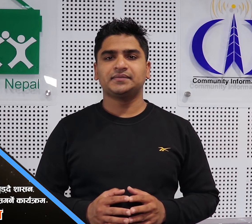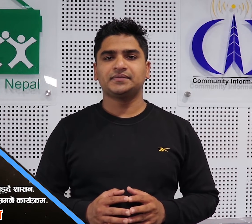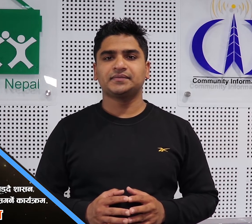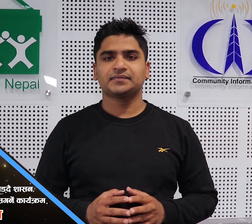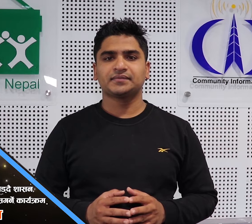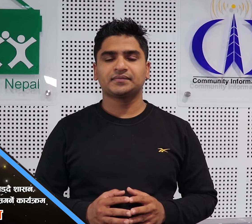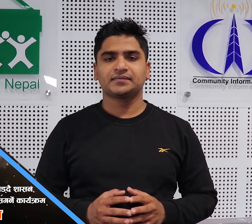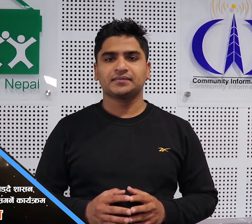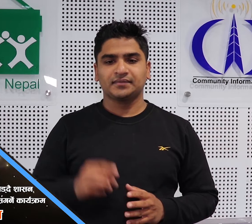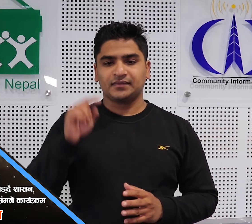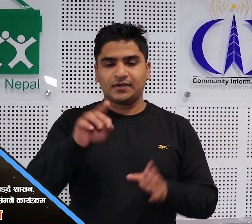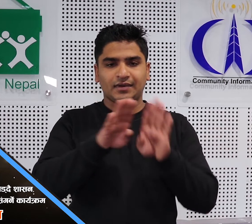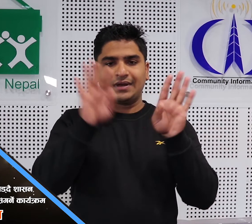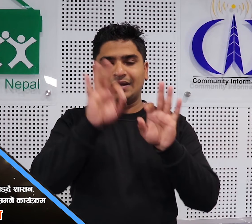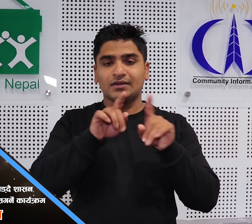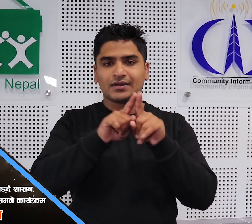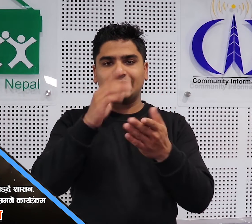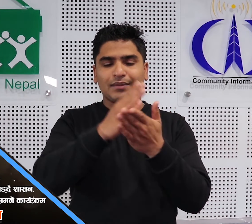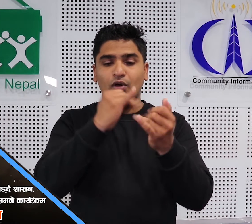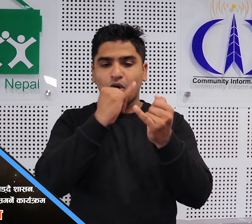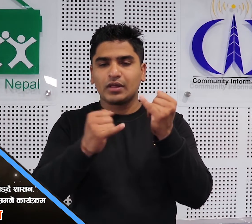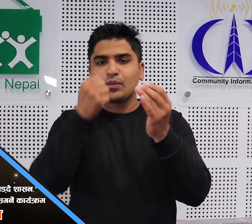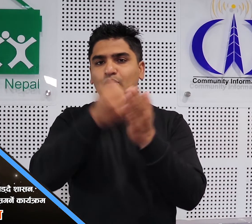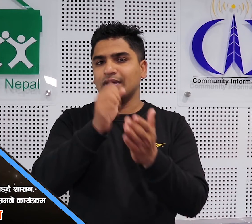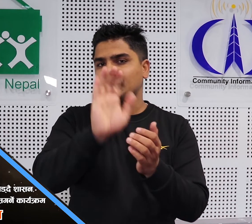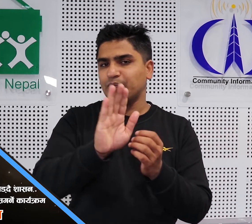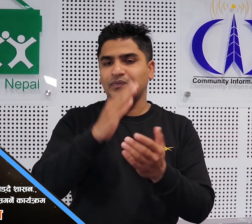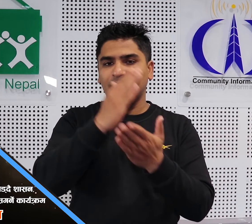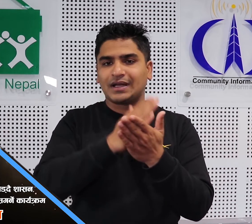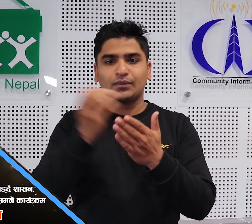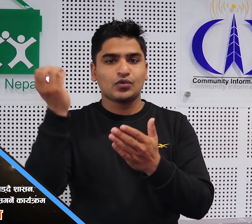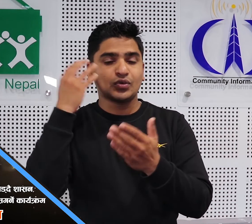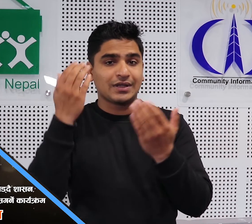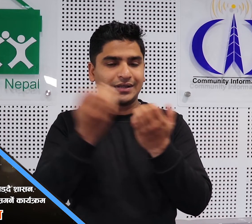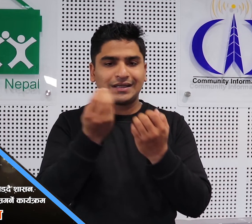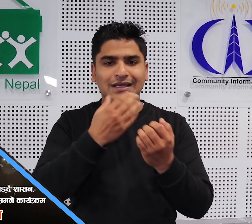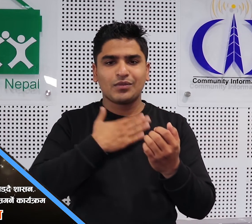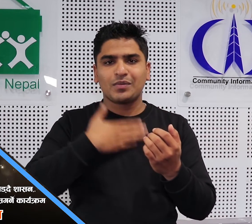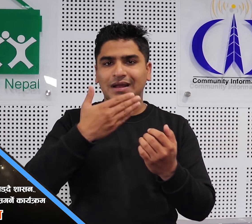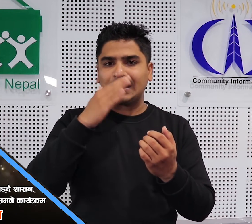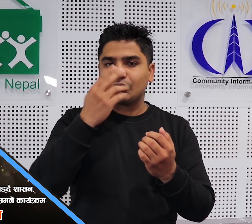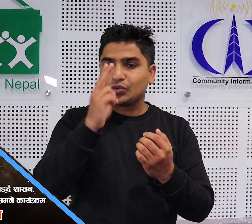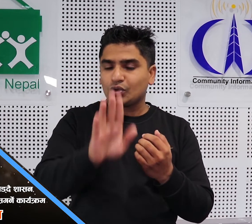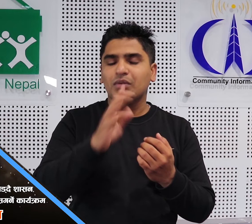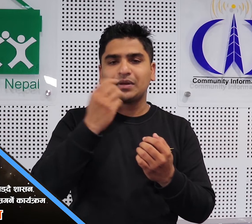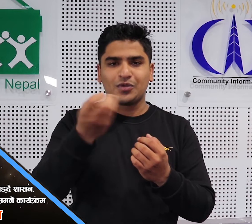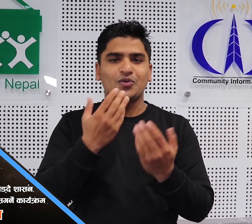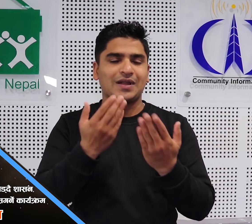यो नाटकसँगै अब हामी कार्यक्रमको अन्त्यमा आइपुगेका छौँ। कार्यक्रम सुन्दै गर्दा केही मनमा लागेको भए भन्नुहोस् है। तपाईँकै